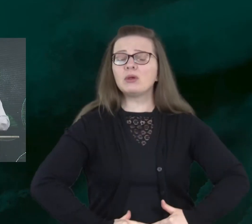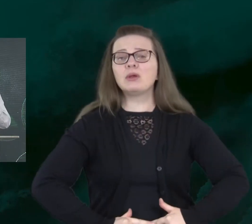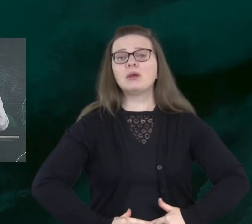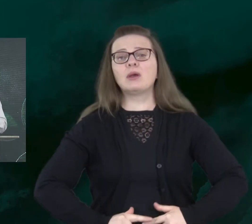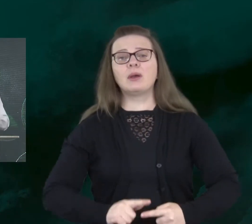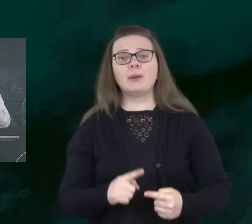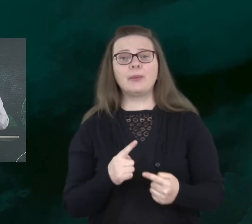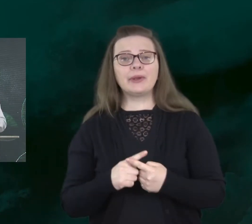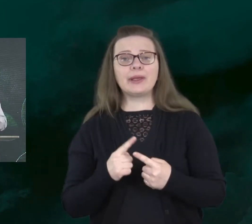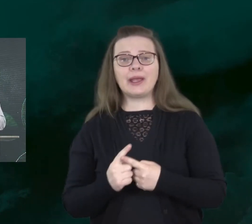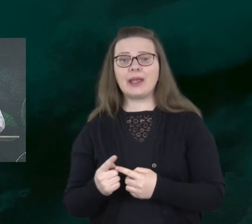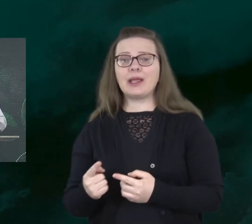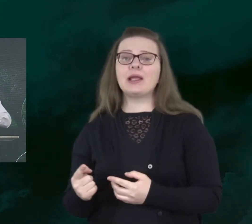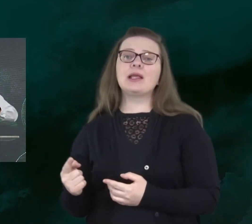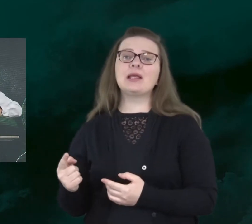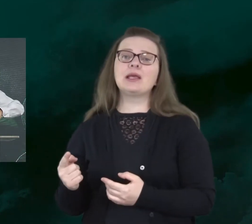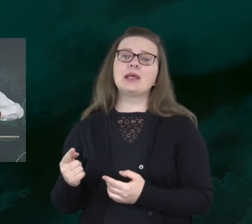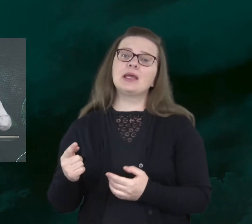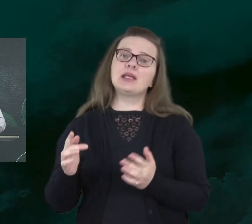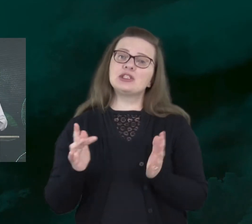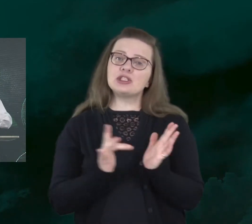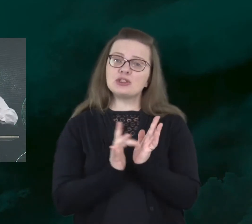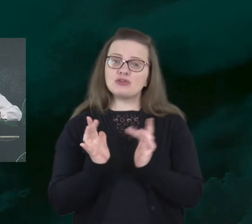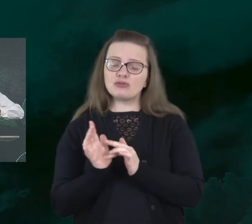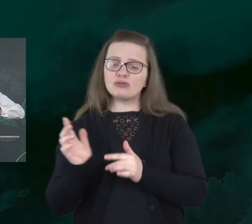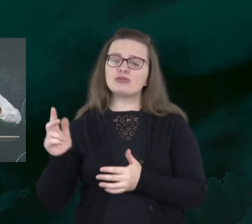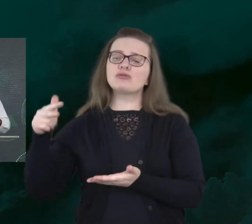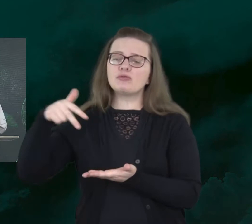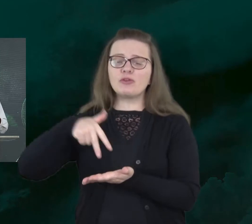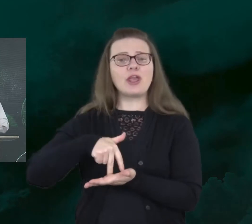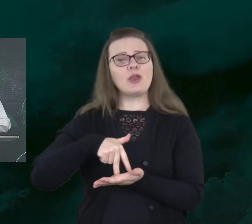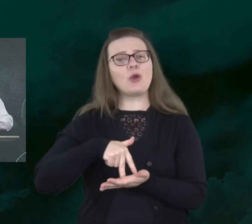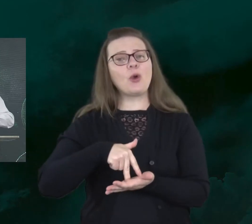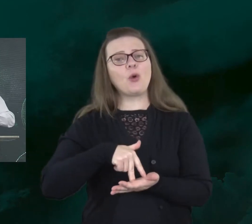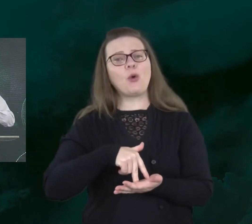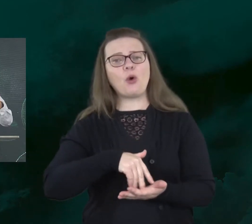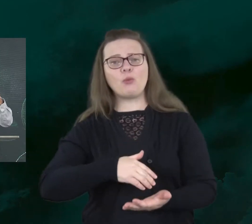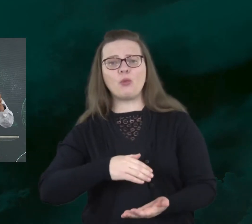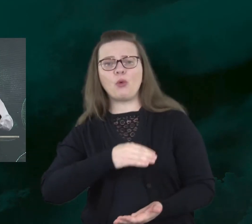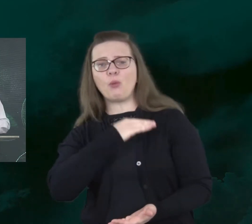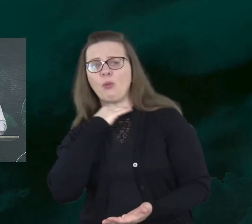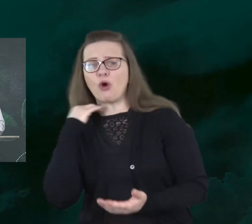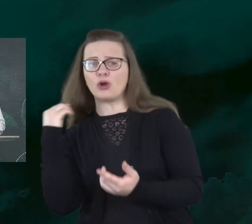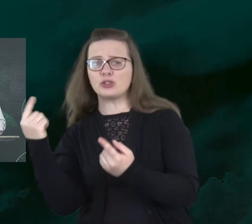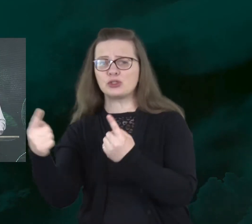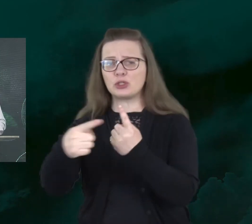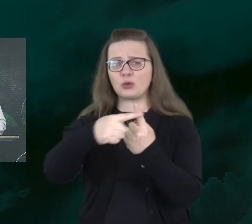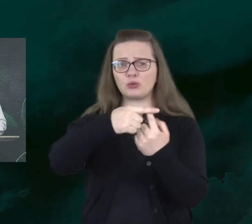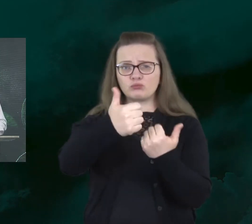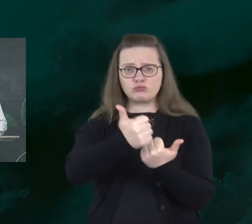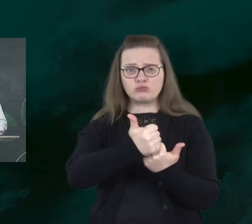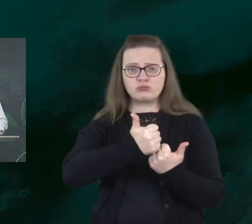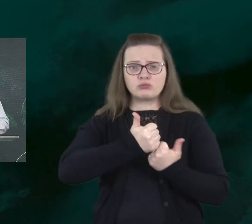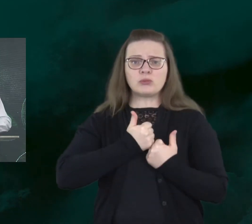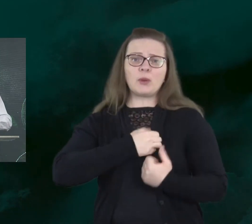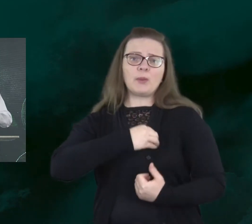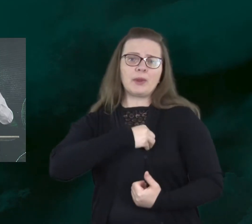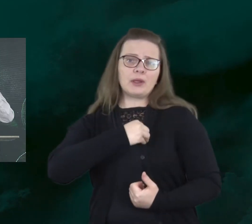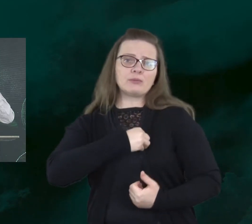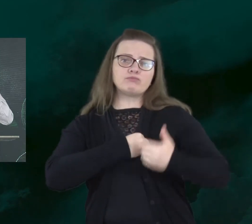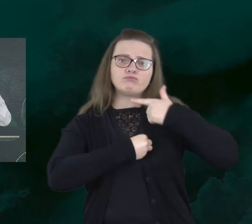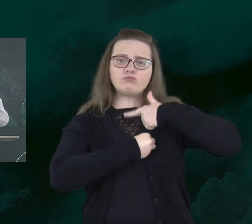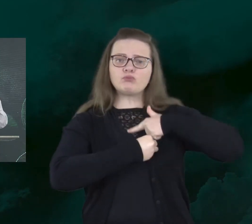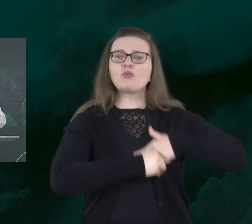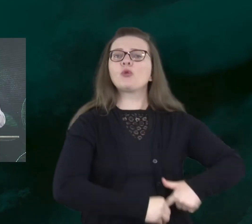Deus. Ele veio exatamente para se doar como sacrifício por nós todos. Por quê? Porque ele